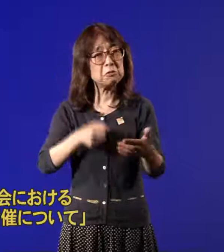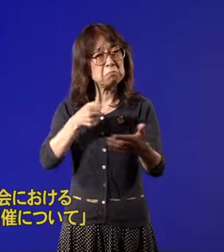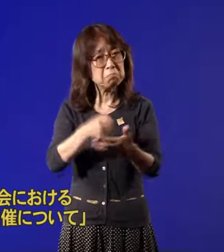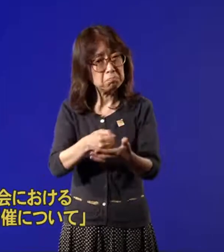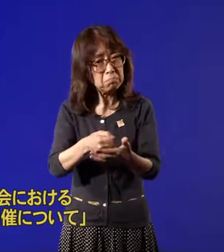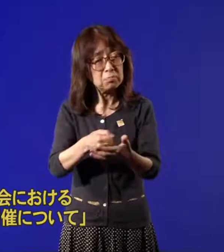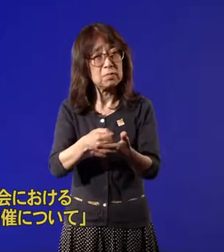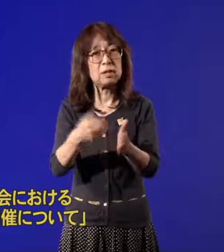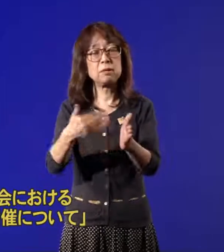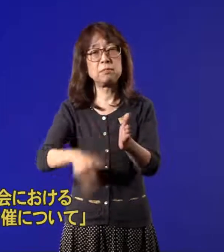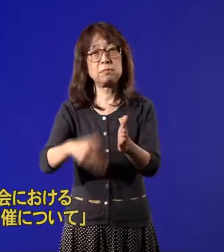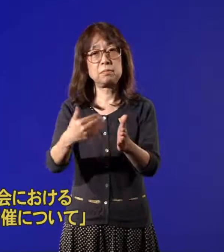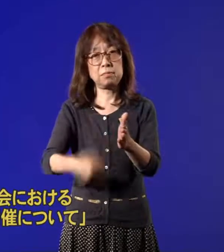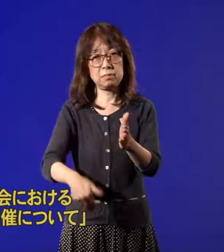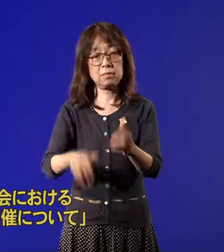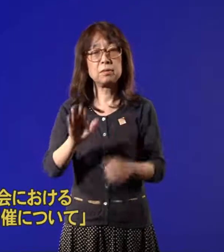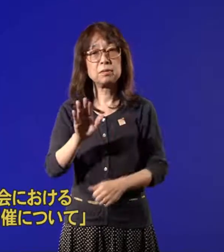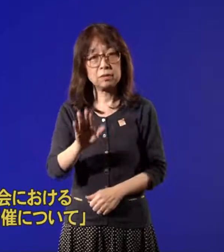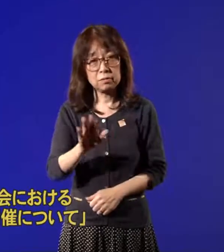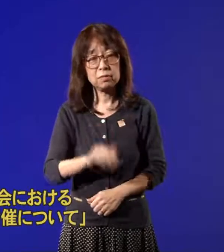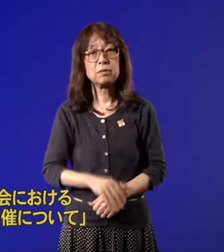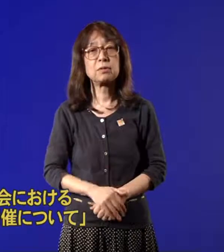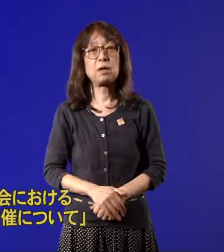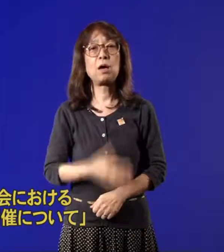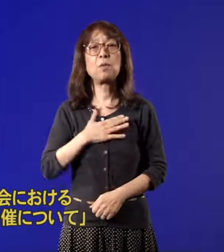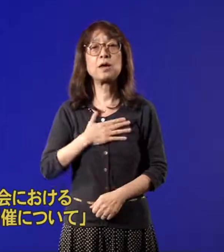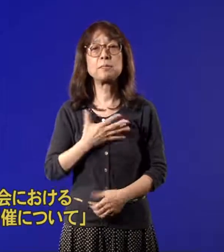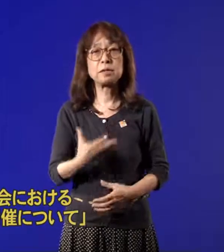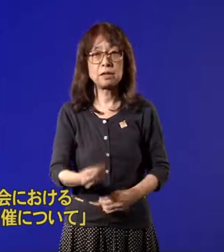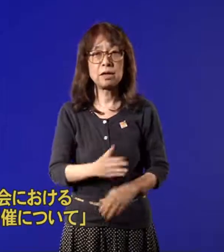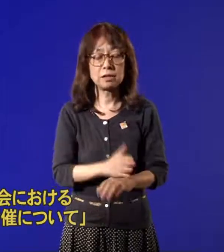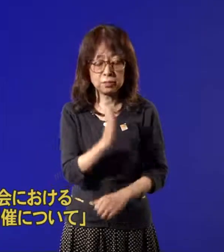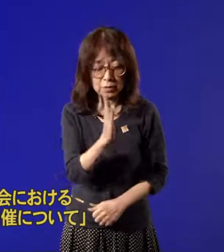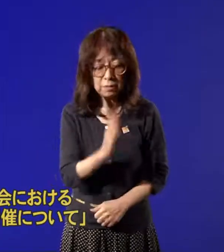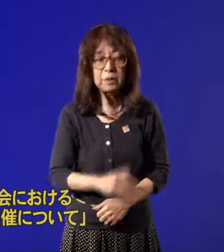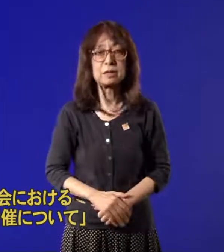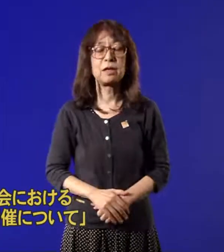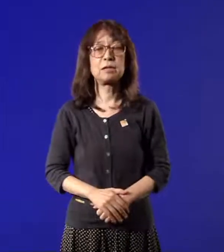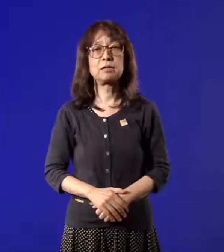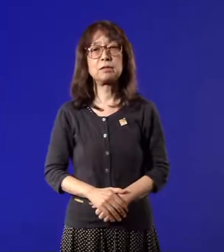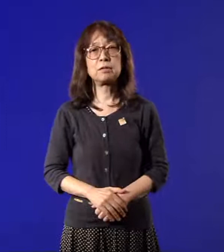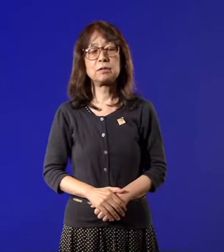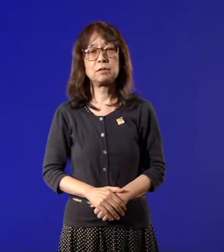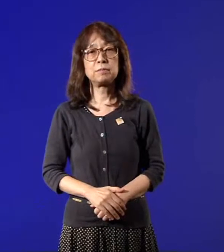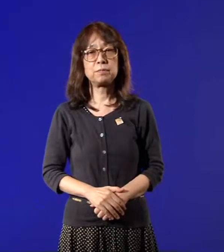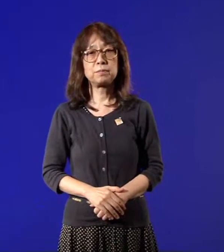で決まっているものはございません。 わかりました。ありがとうございました。